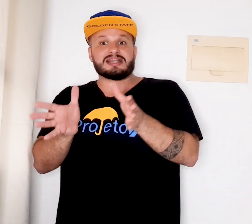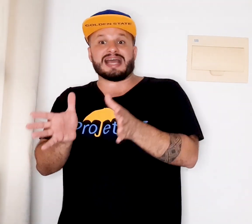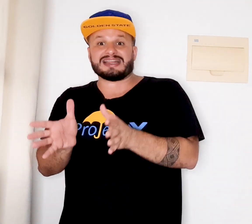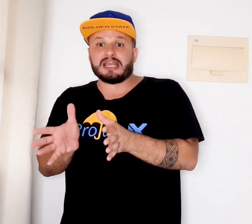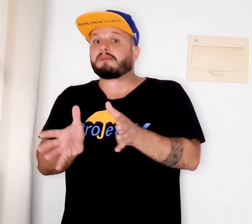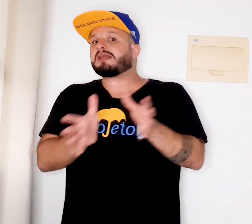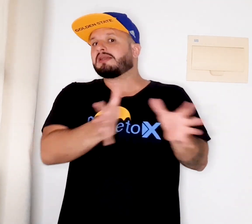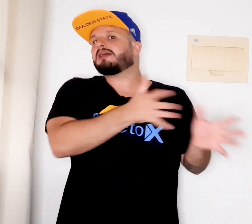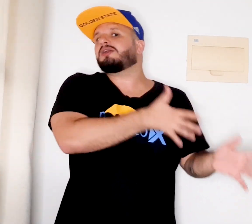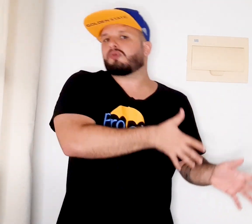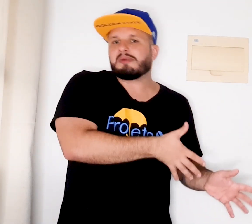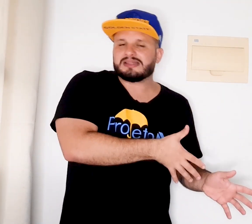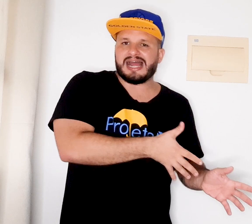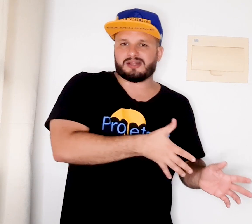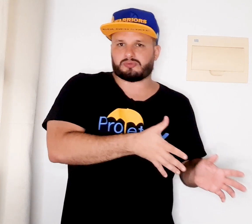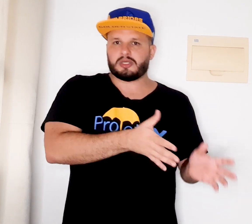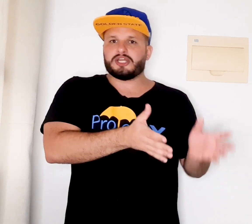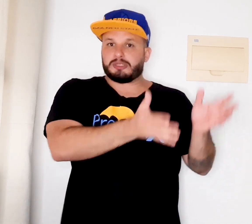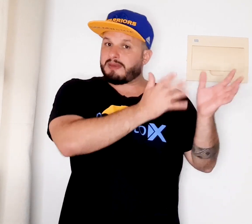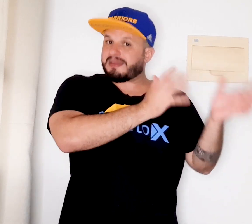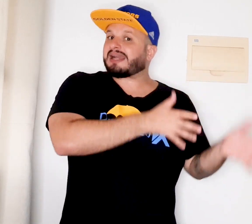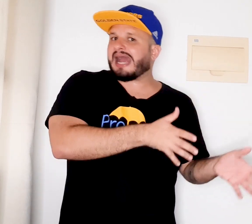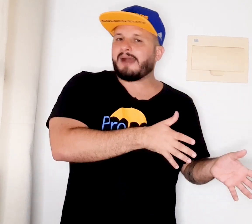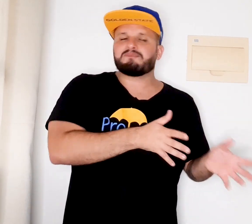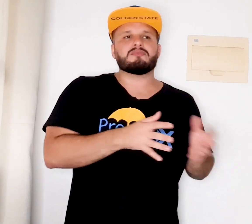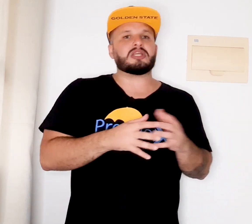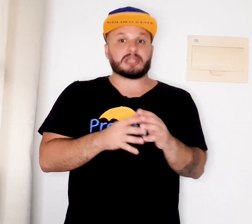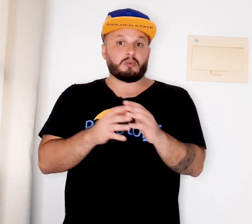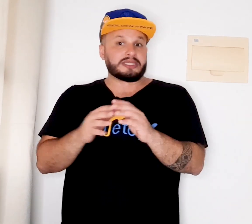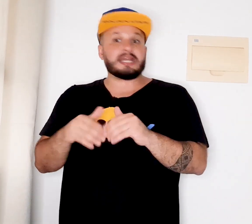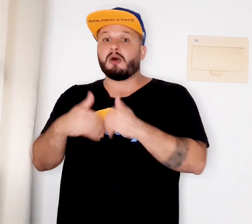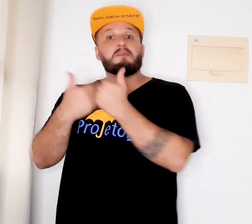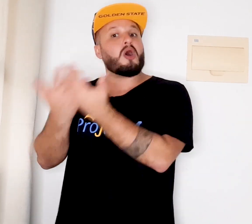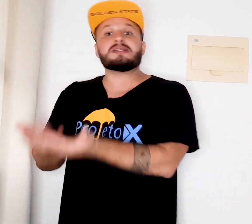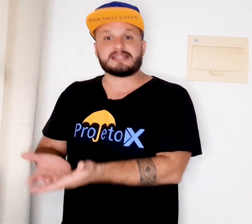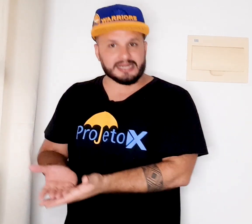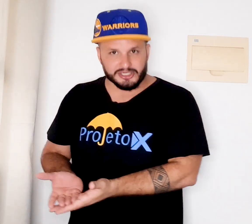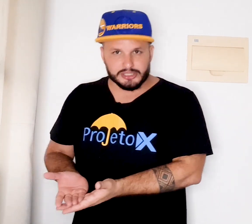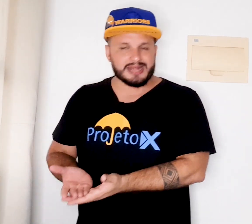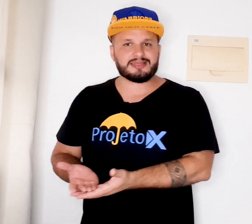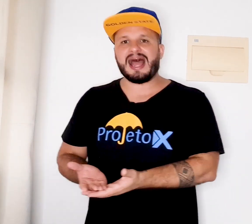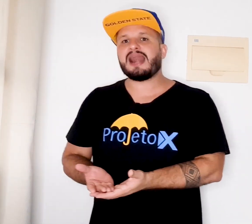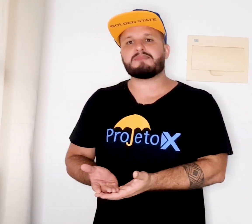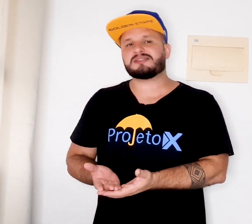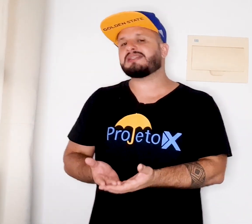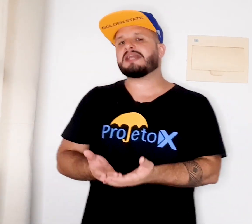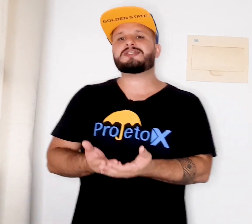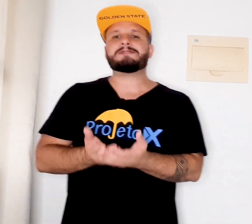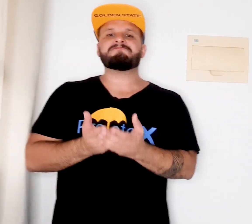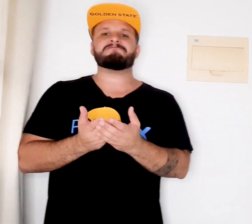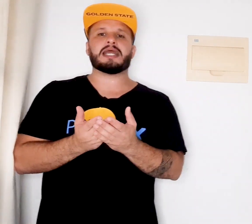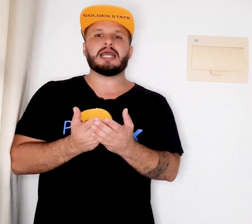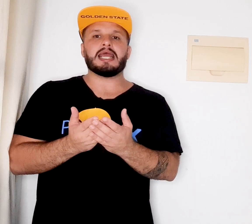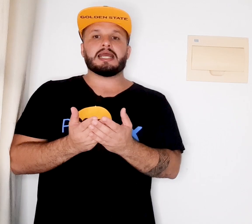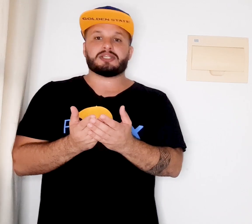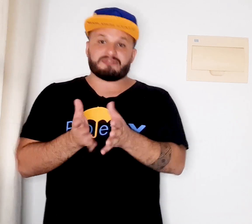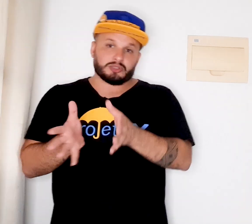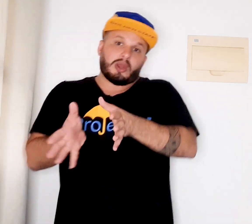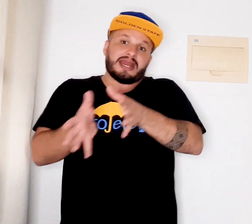está terminando o mandato de PPK, então, e ele não pode se candidatar à presidência, né? Devido a